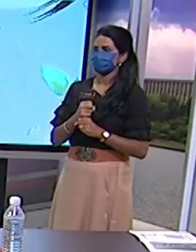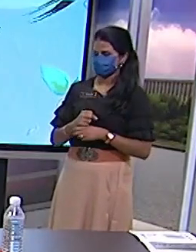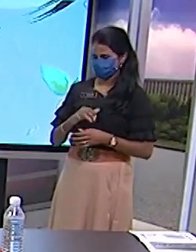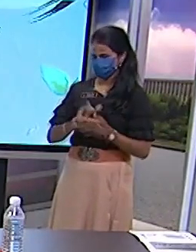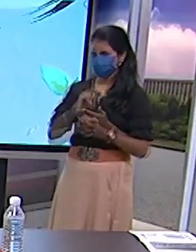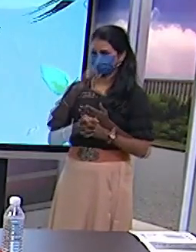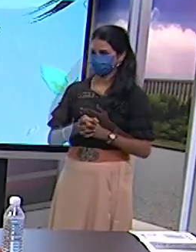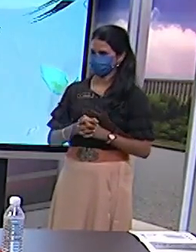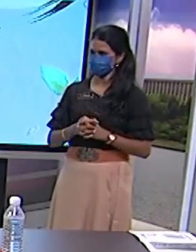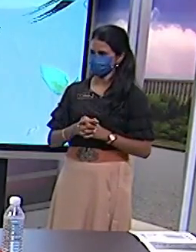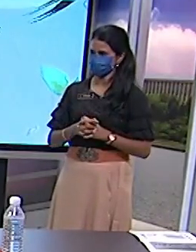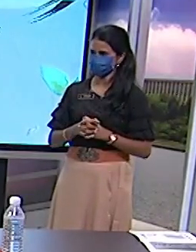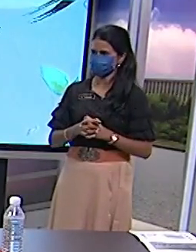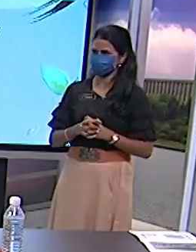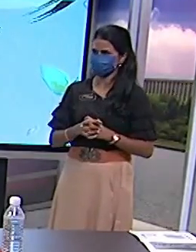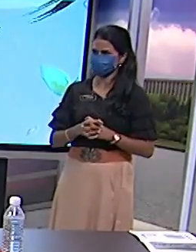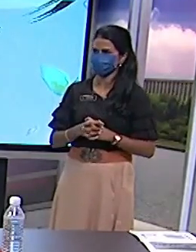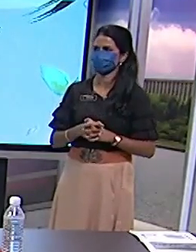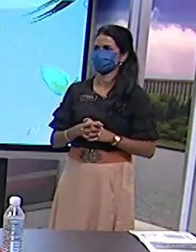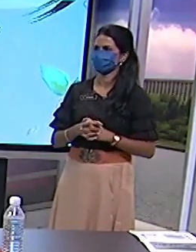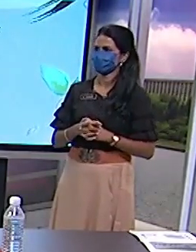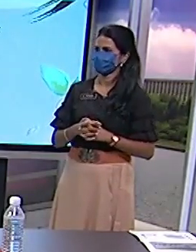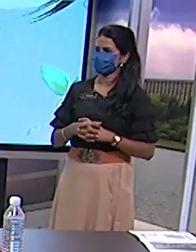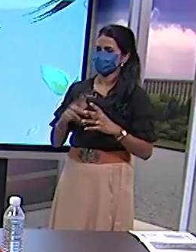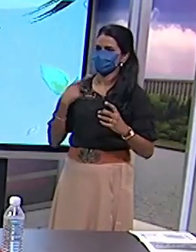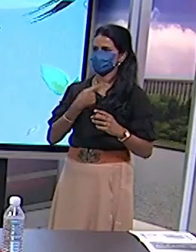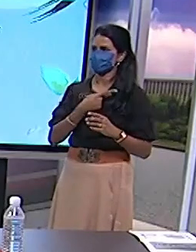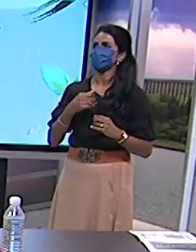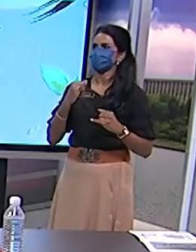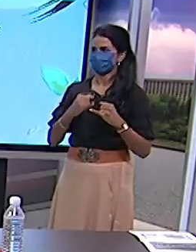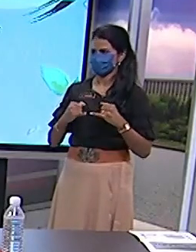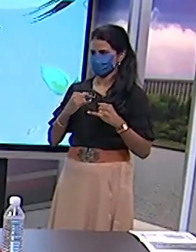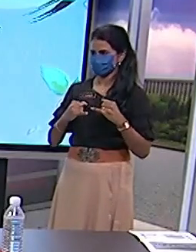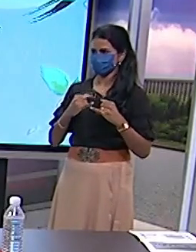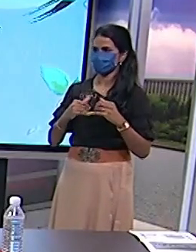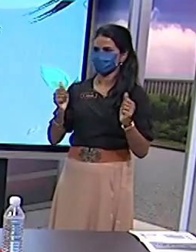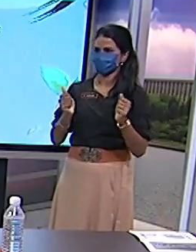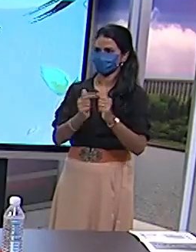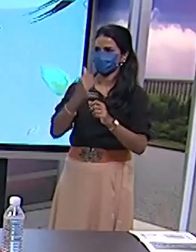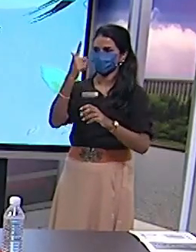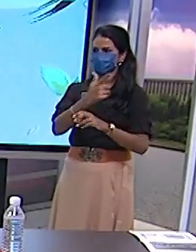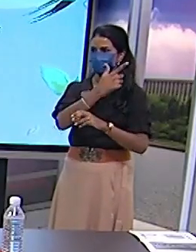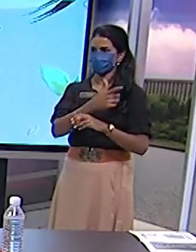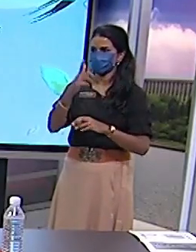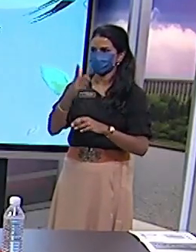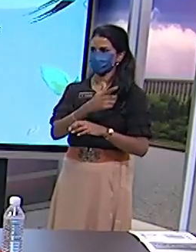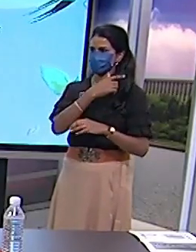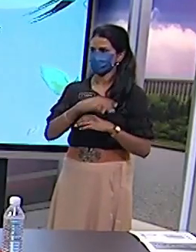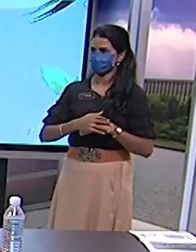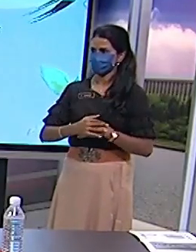ini. Dan kita akhiri dengan nyanyian, ya? Yes, betul. Wow, menarik sekali. Kak Ellie tak sabar.